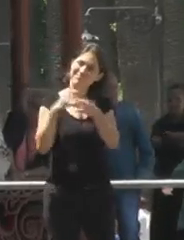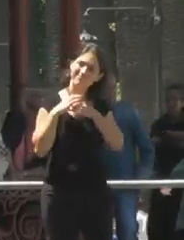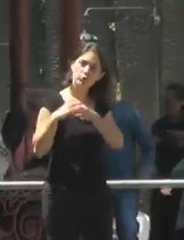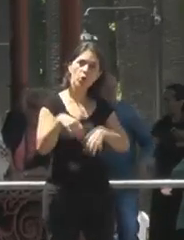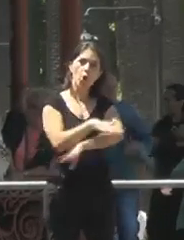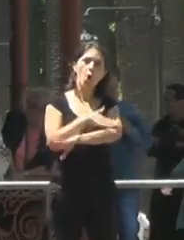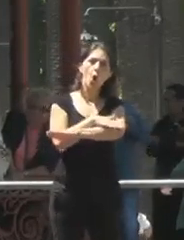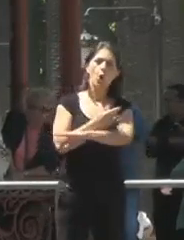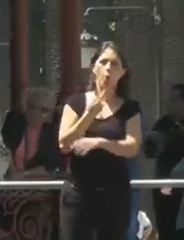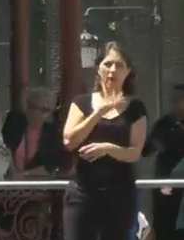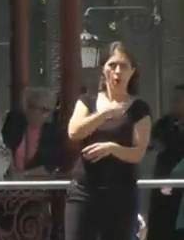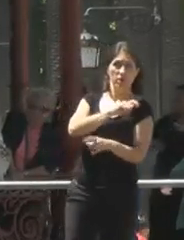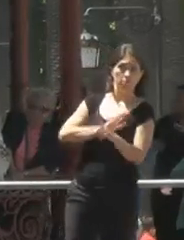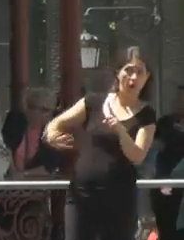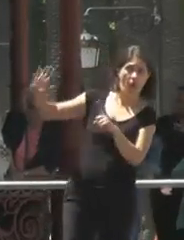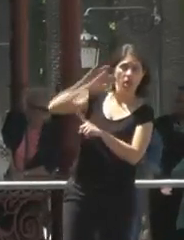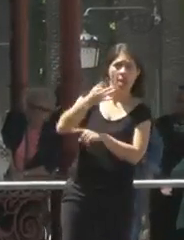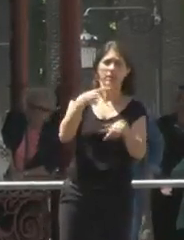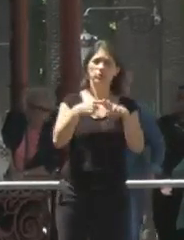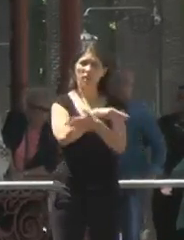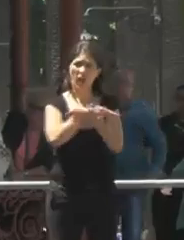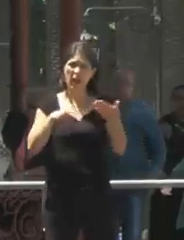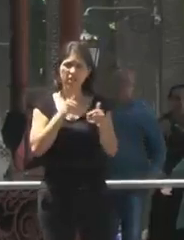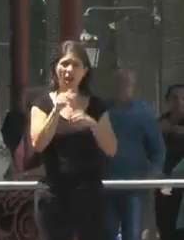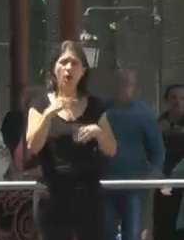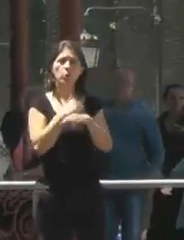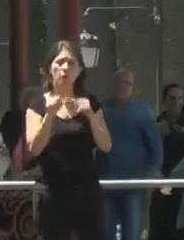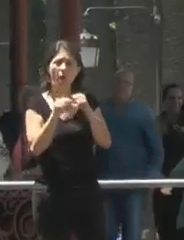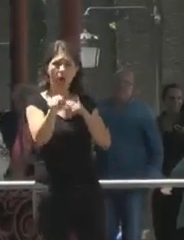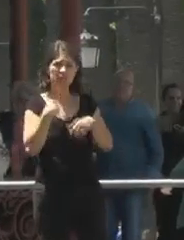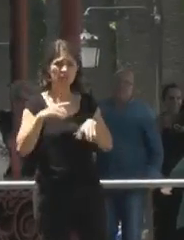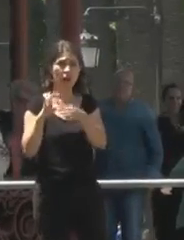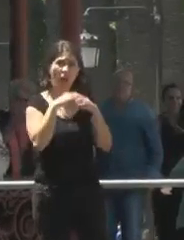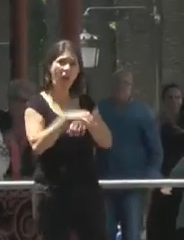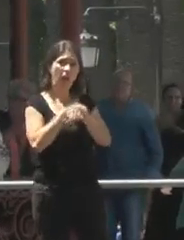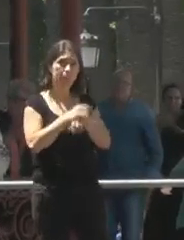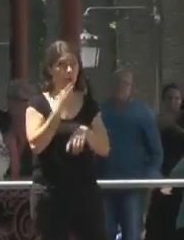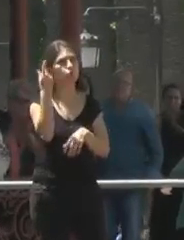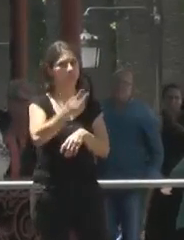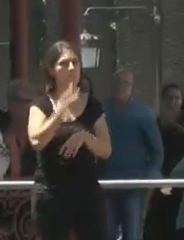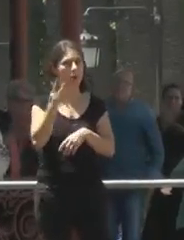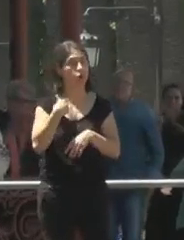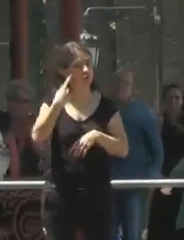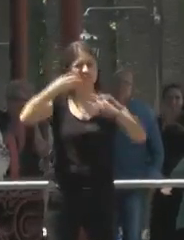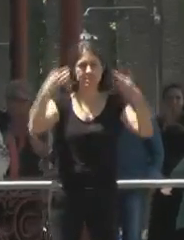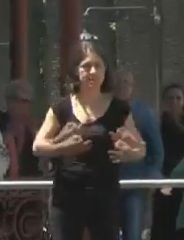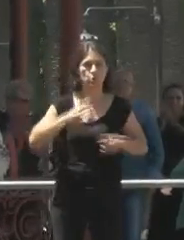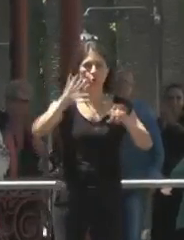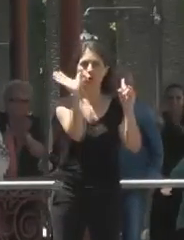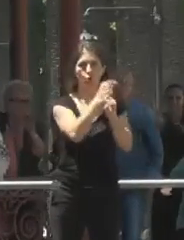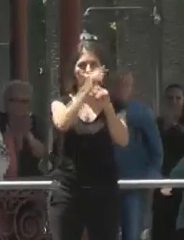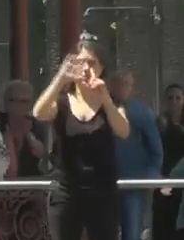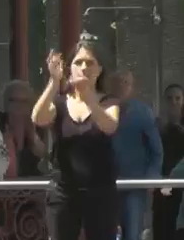do Estado e se temos aliados na Xunta de Galicia a partir de outubro, que estou seguro de que os vamos a ter.